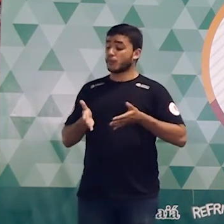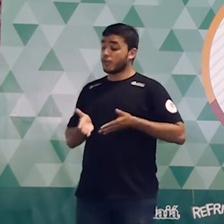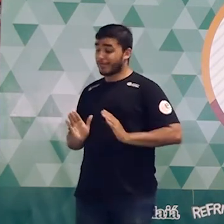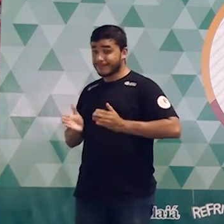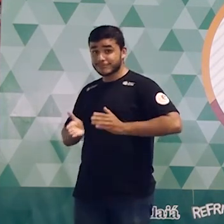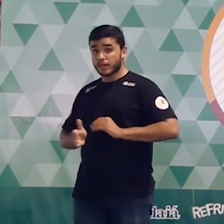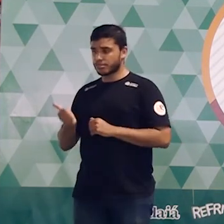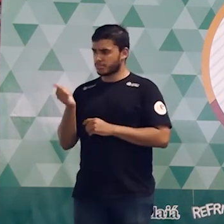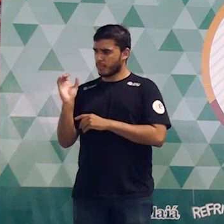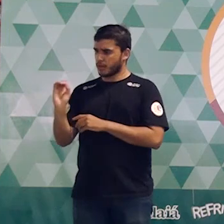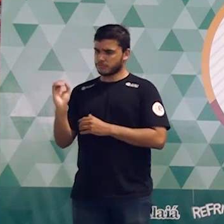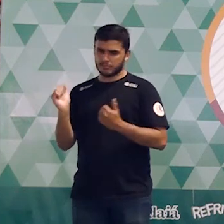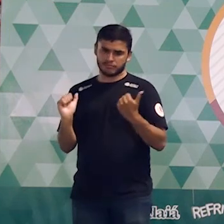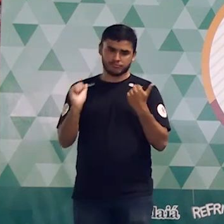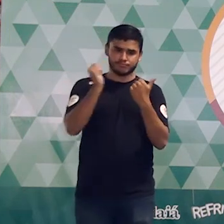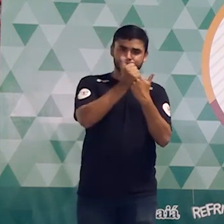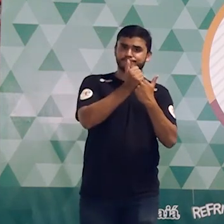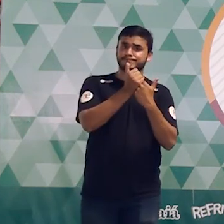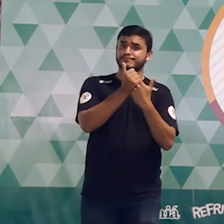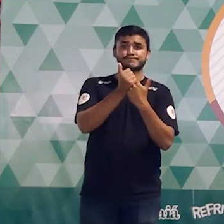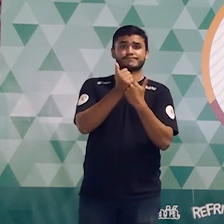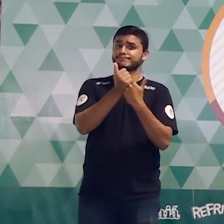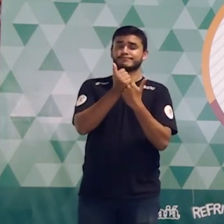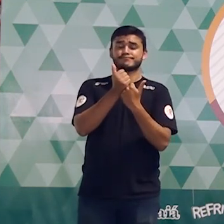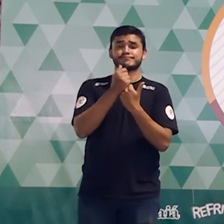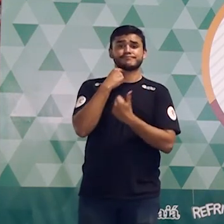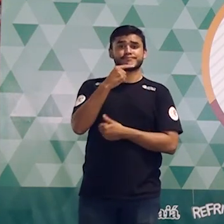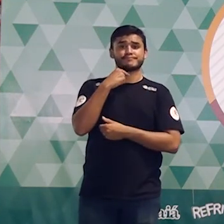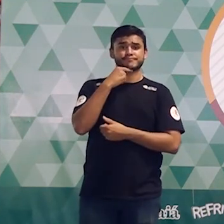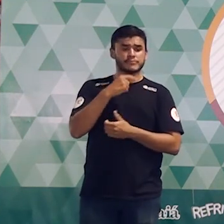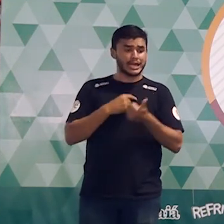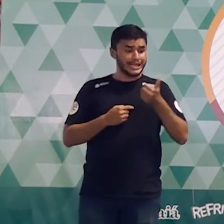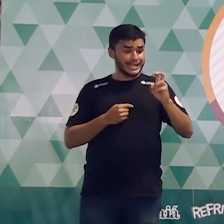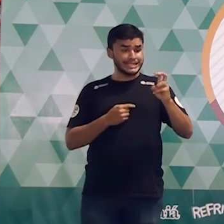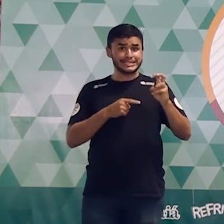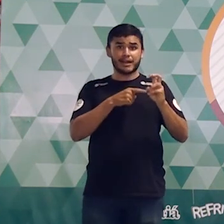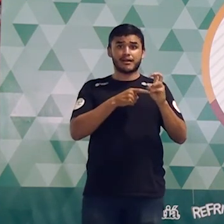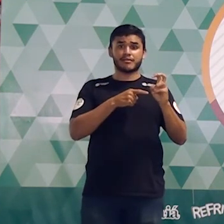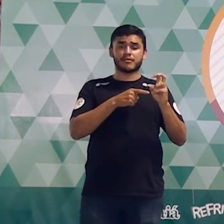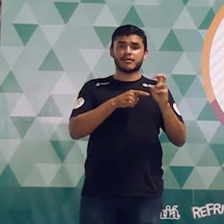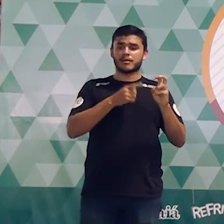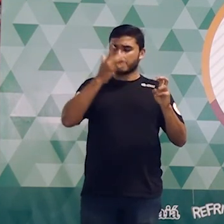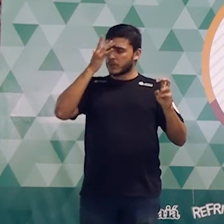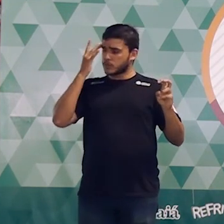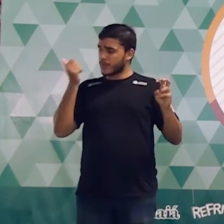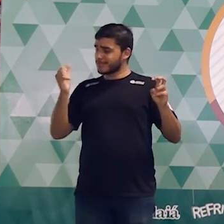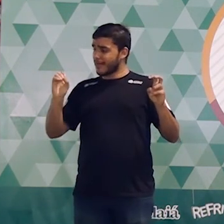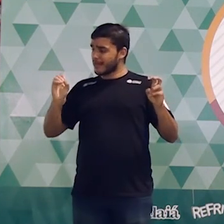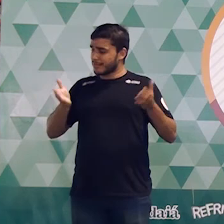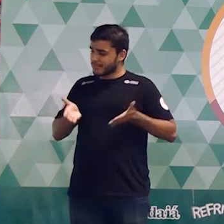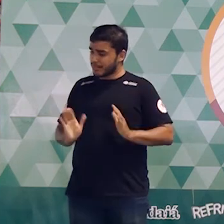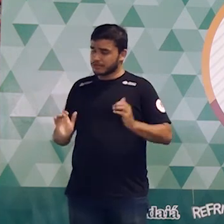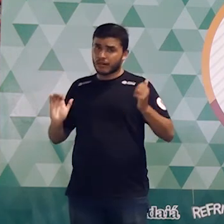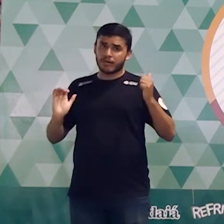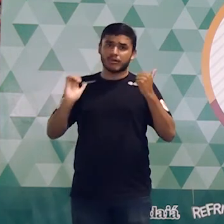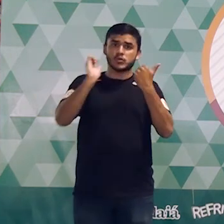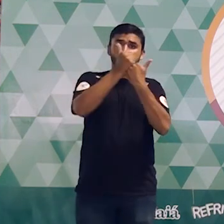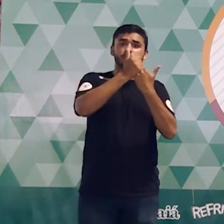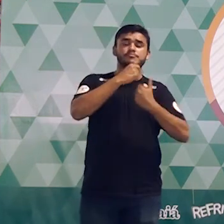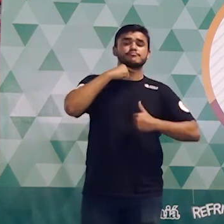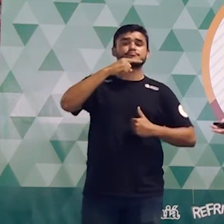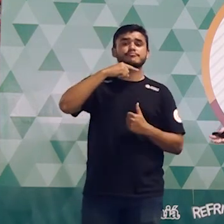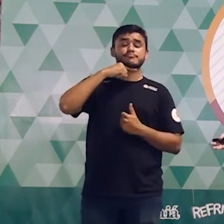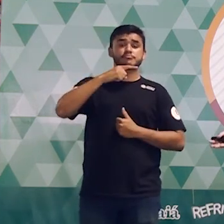não conseguiram substituir todo mundo que morreu. 5 pessoas não puderam ser substituídas, então nós temos 5 pessoas a